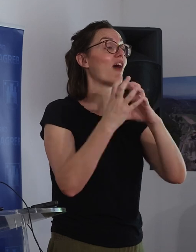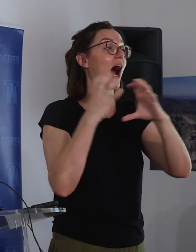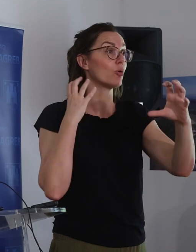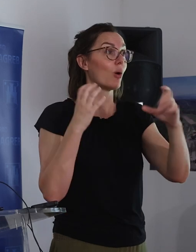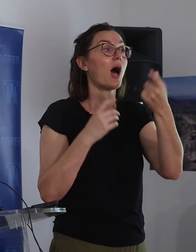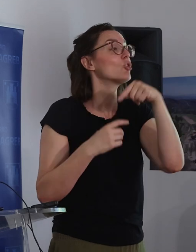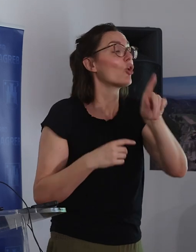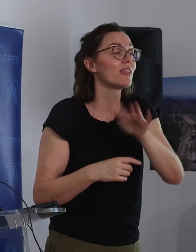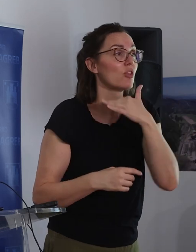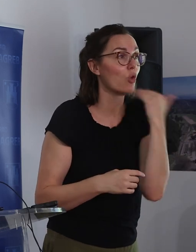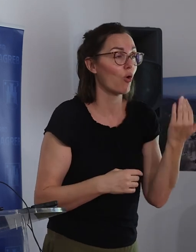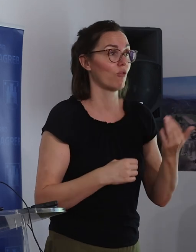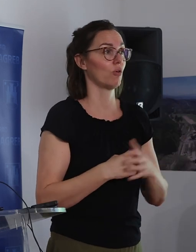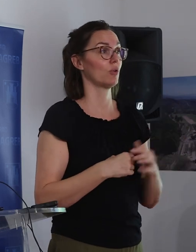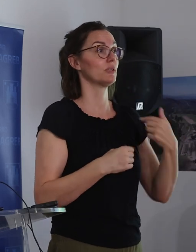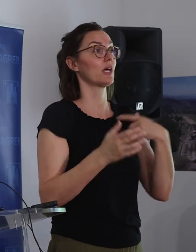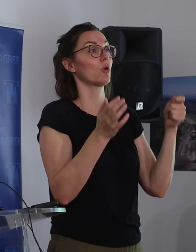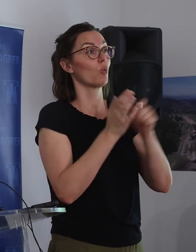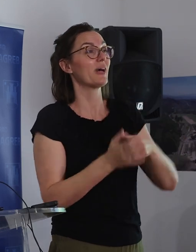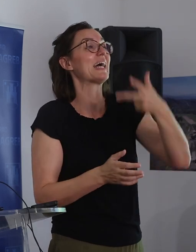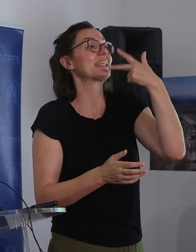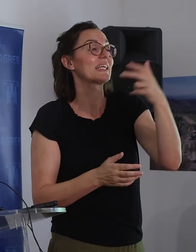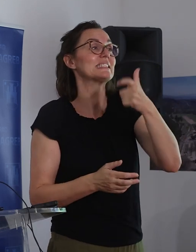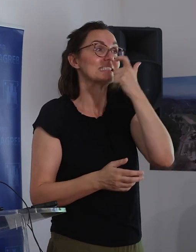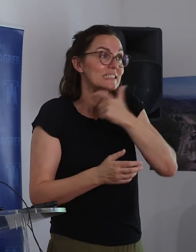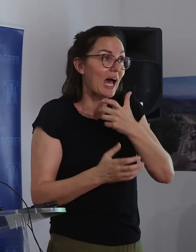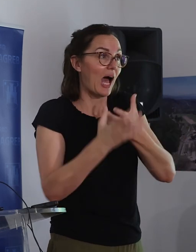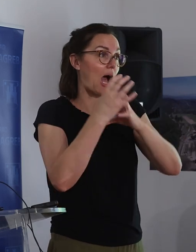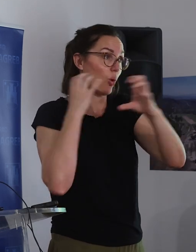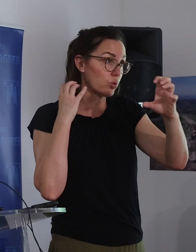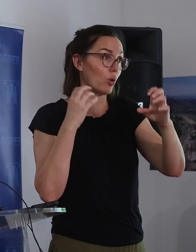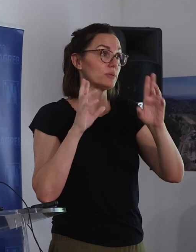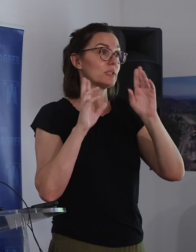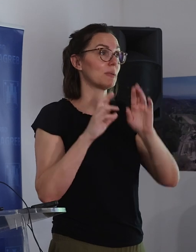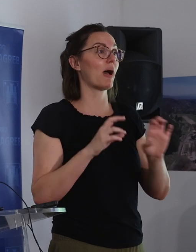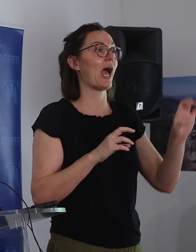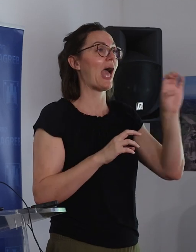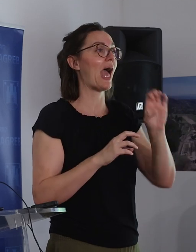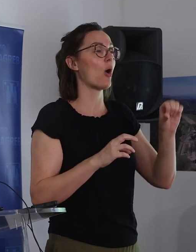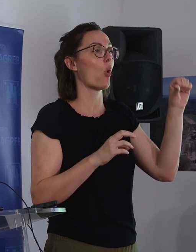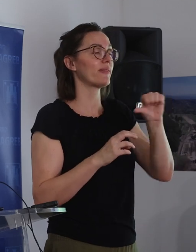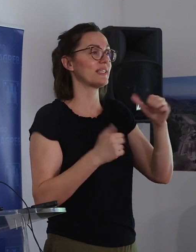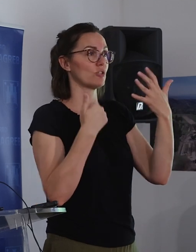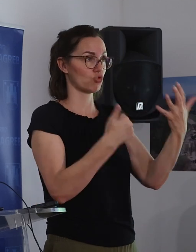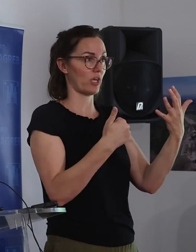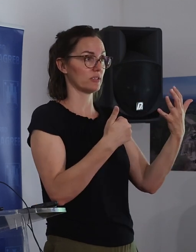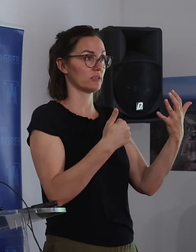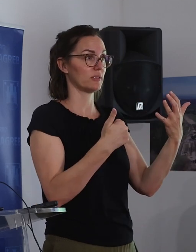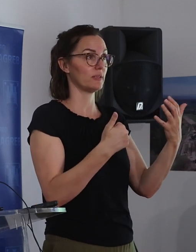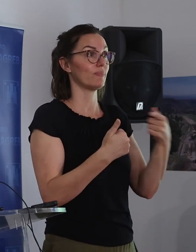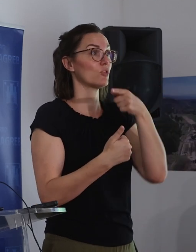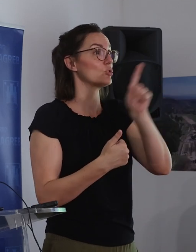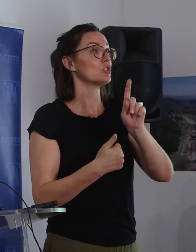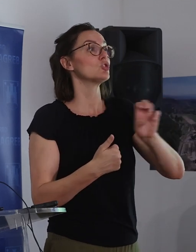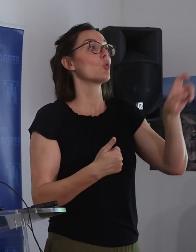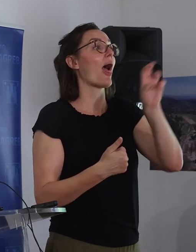nije dovoljno, pa sad smo kupili i 30 rabljenih autobusa koji imaju Eurodizel 6, najnovije standarde ekološke za dizel, ali nisu